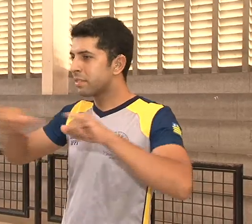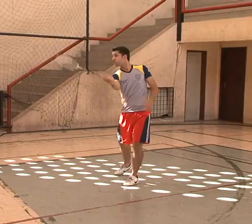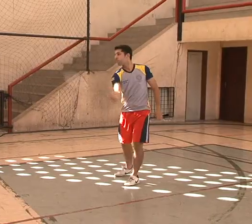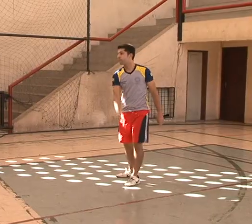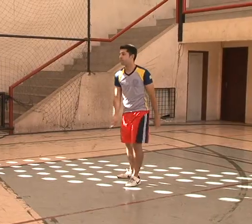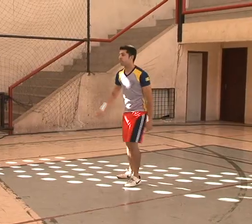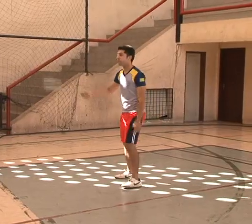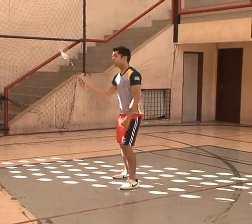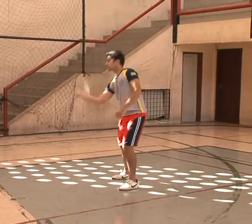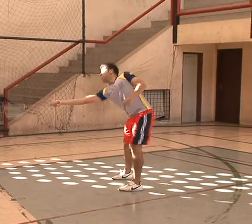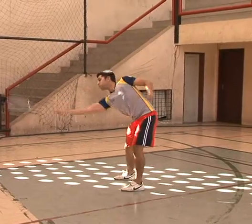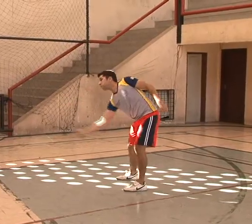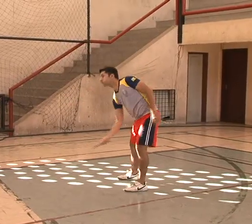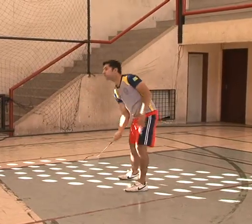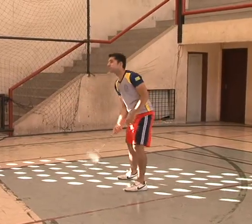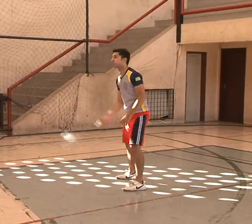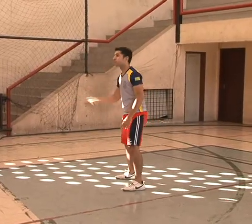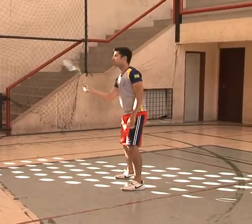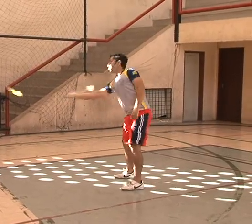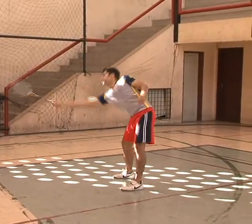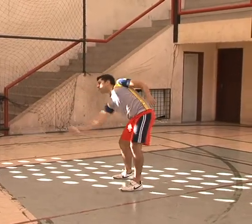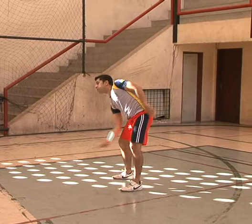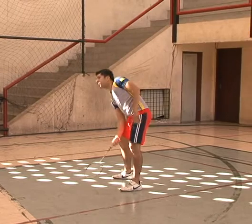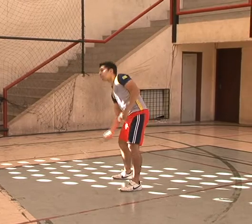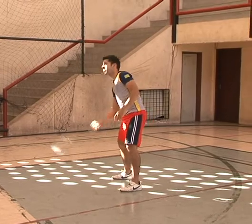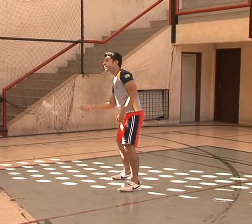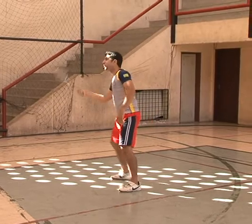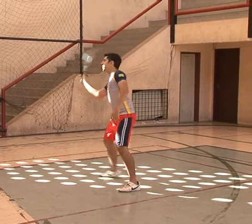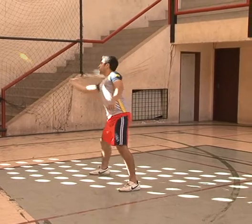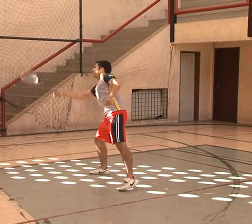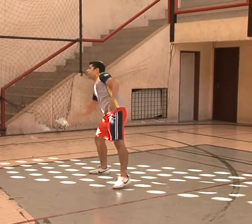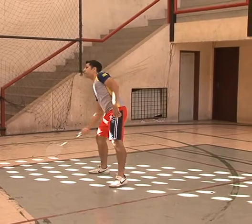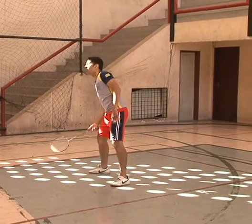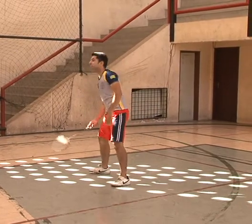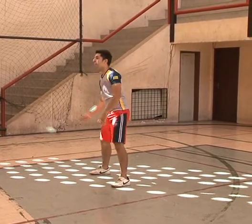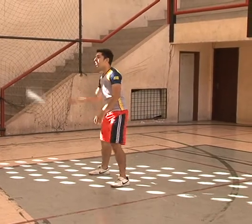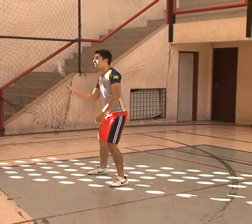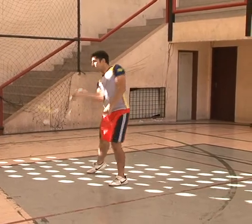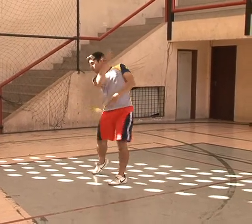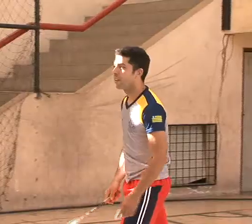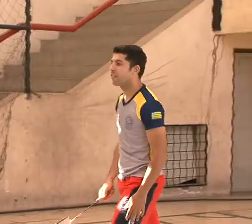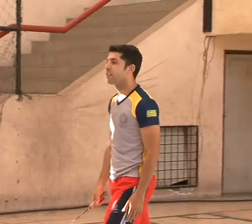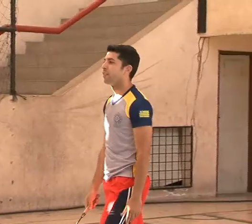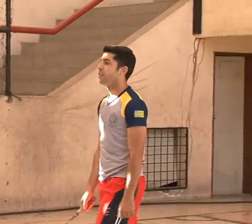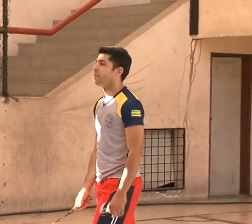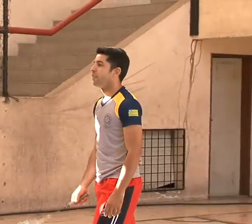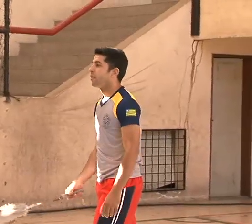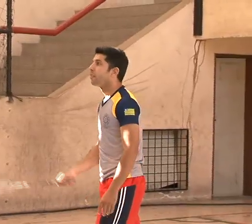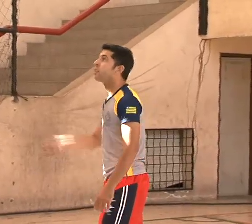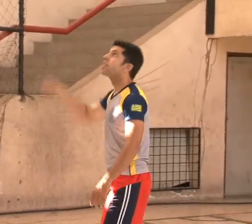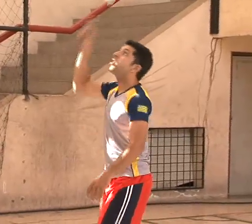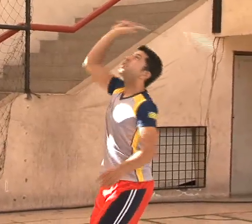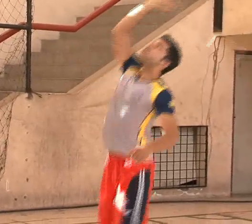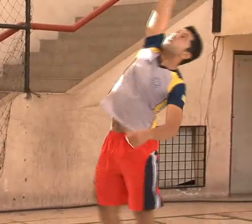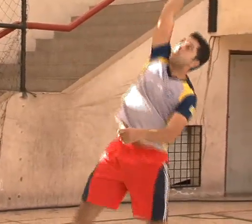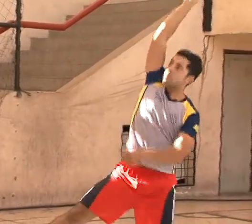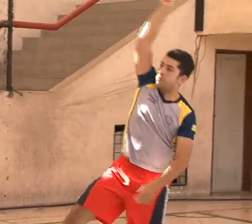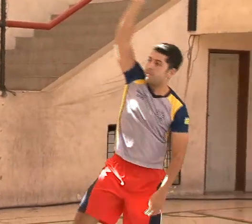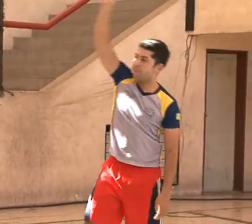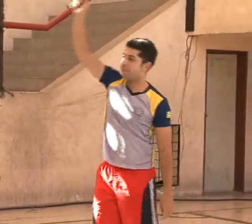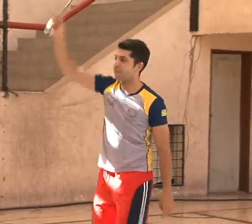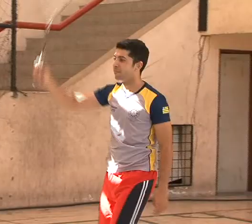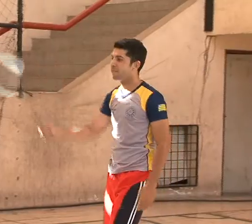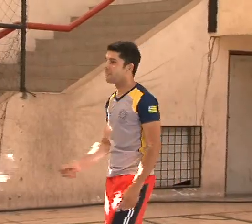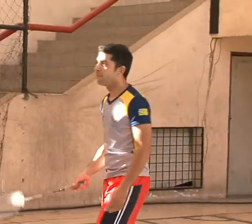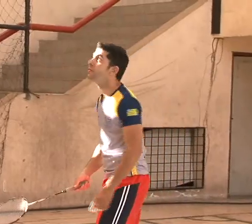O atleta também teve destaque no Campeonato Brasileiro de Badminton para Surdos e alcançou o lugar mais